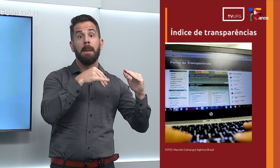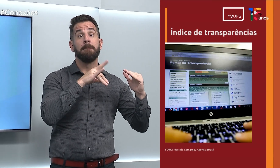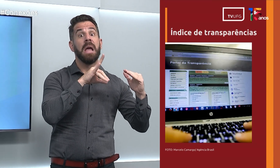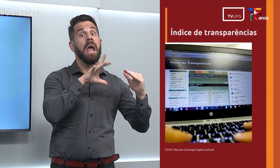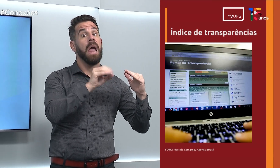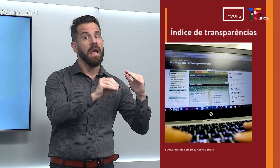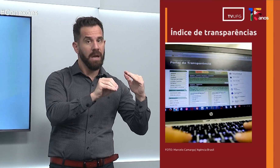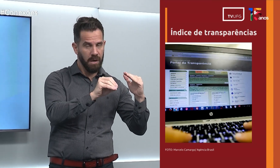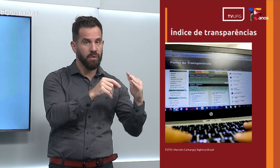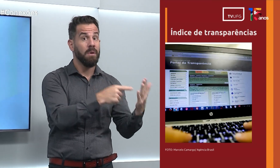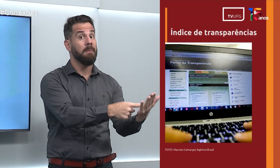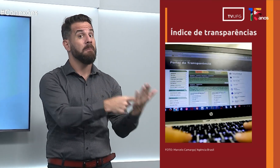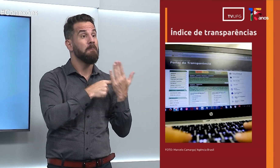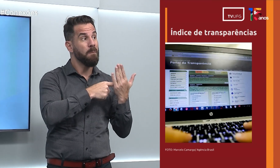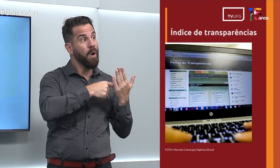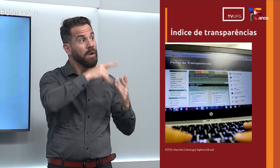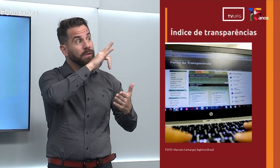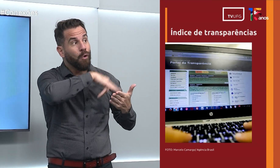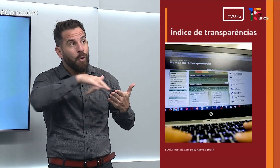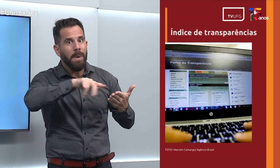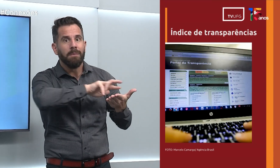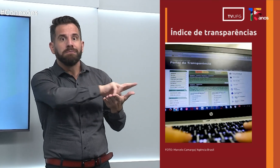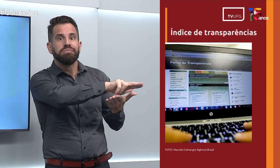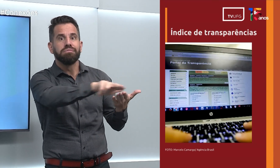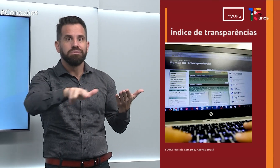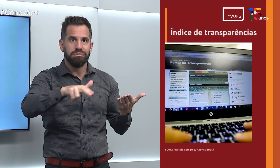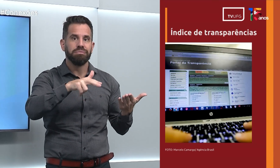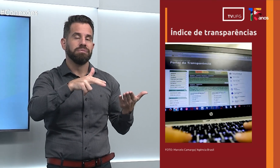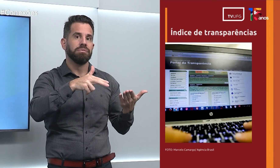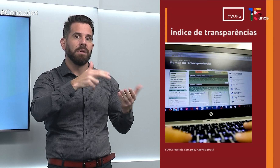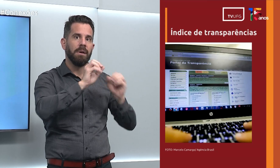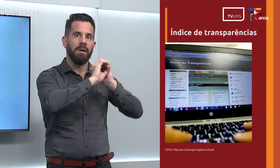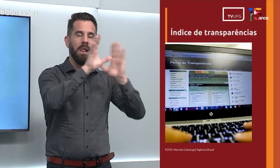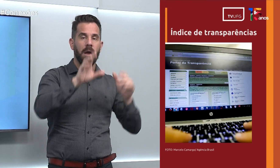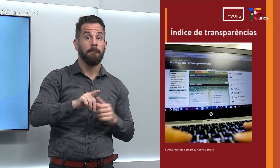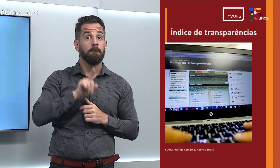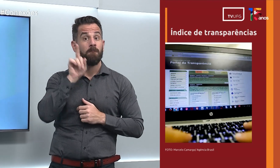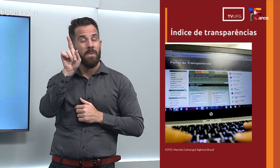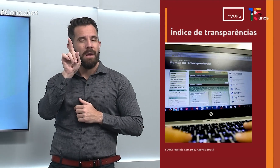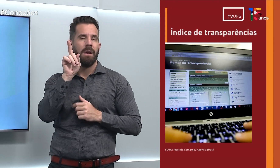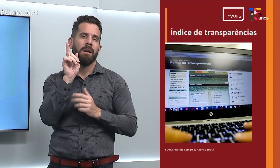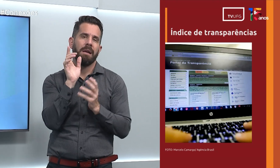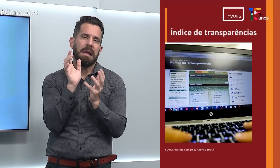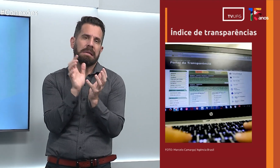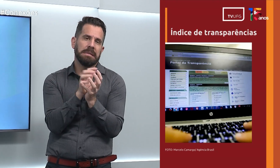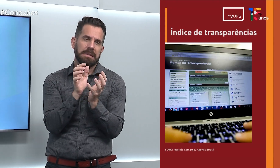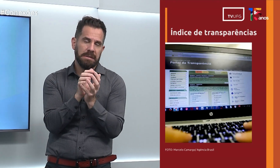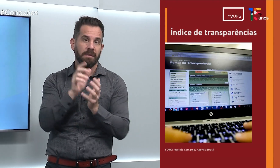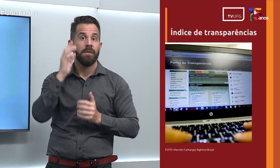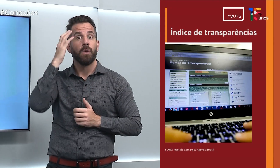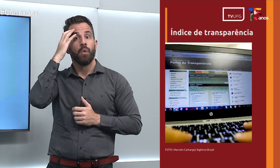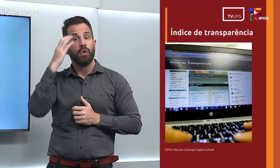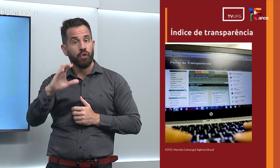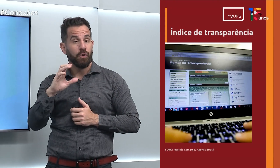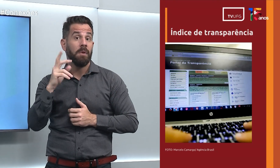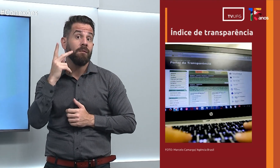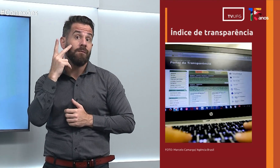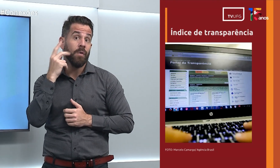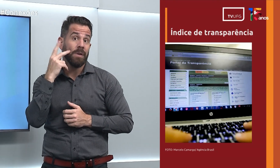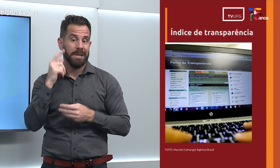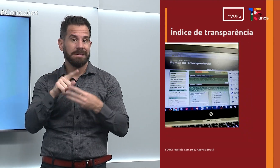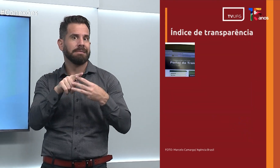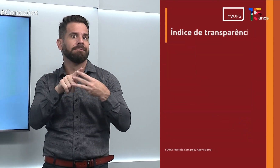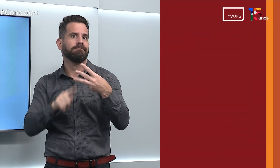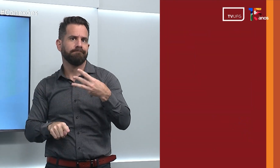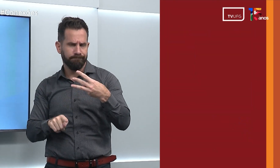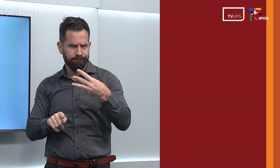abertura de dados nessa escala de avaliação. Já Recife, Curitiba e Fortaleza, que ocupam